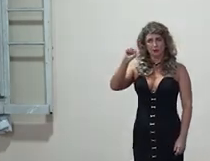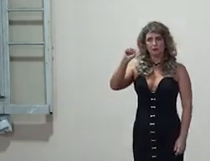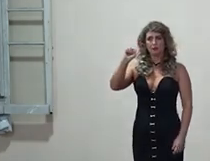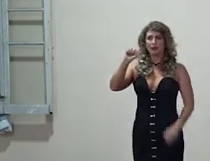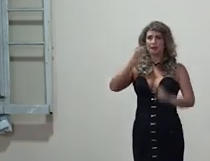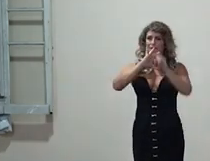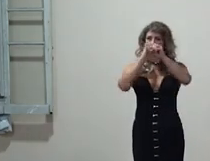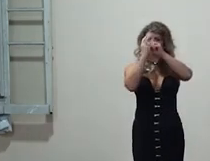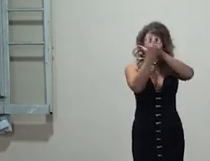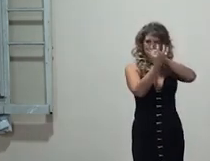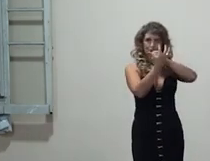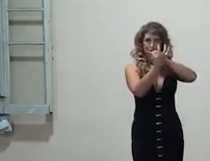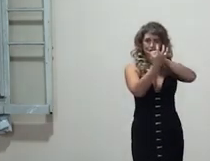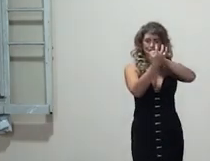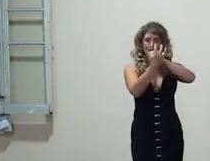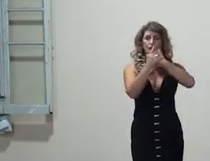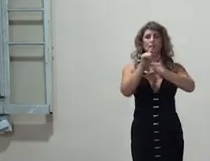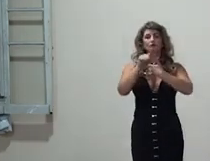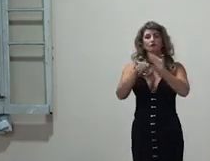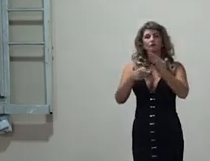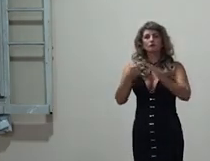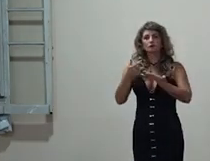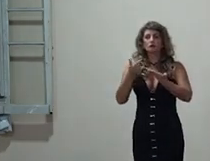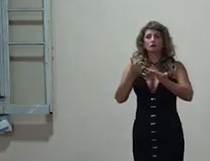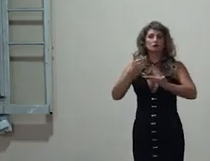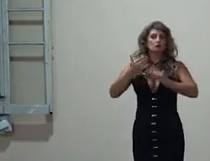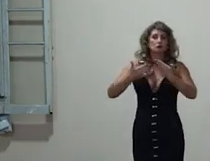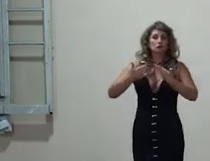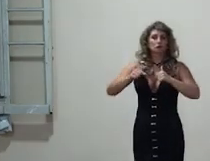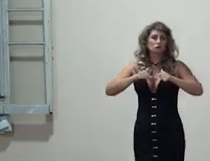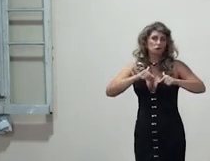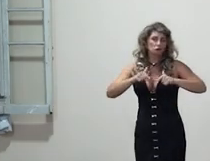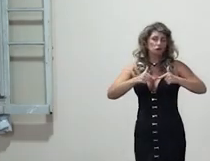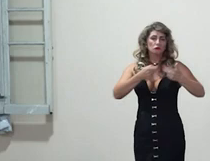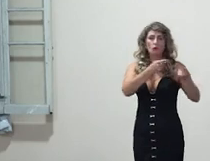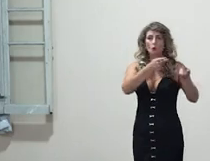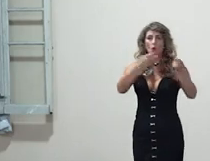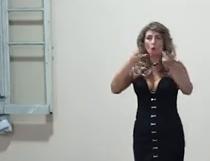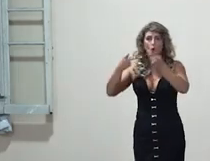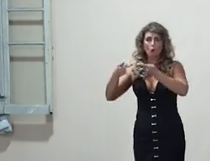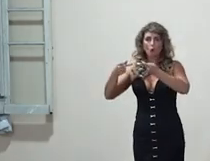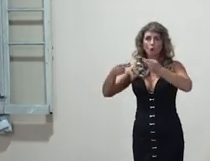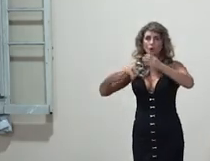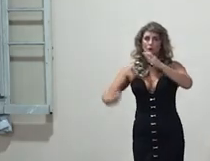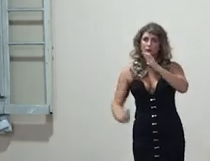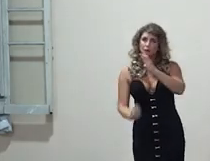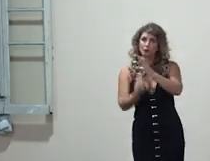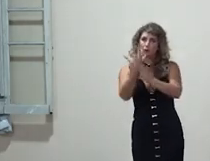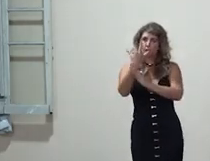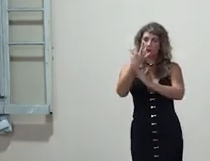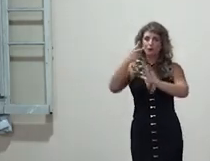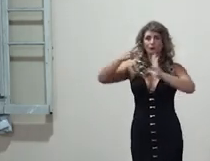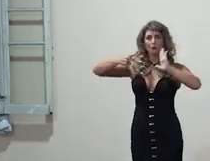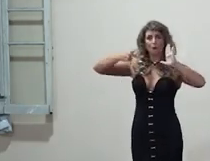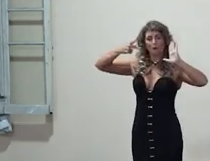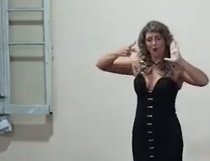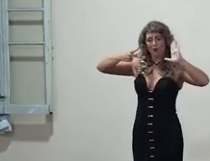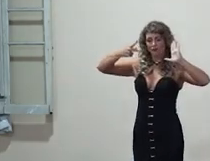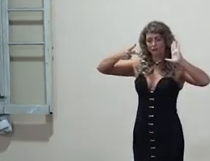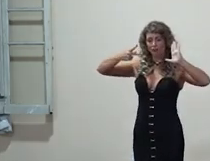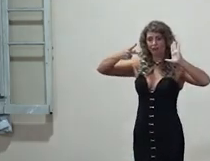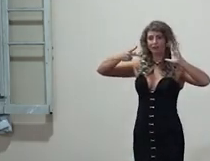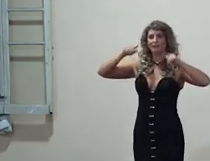Globo de televisão. E em virtude desse trabalho, eu fui convidado para a inauguração do Projac, que é o